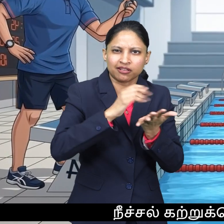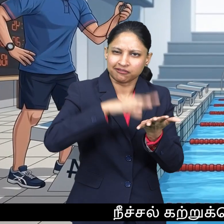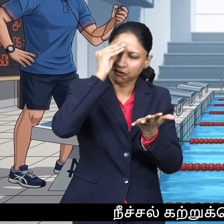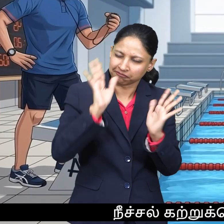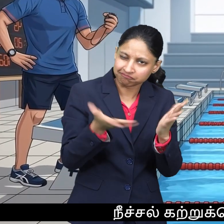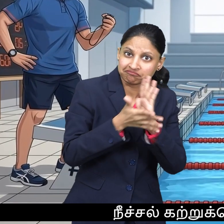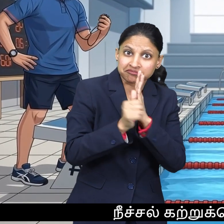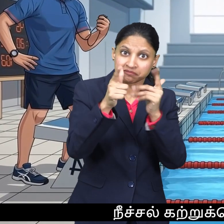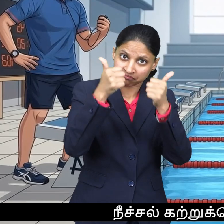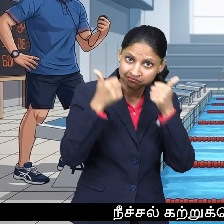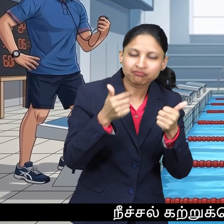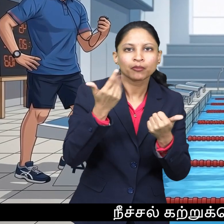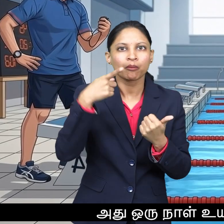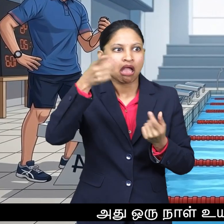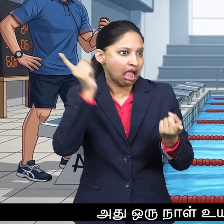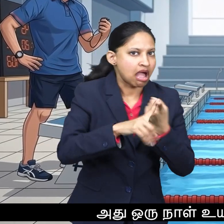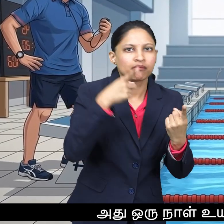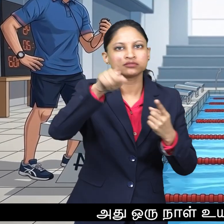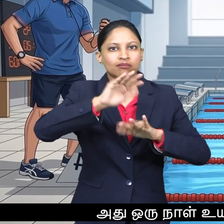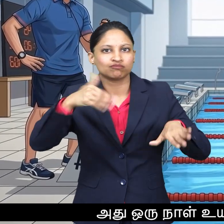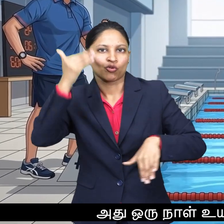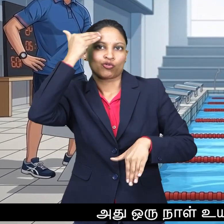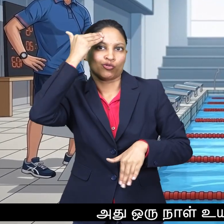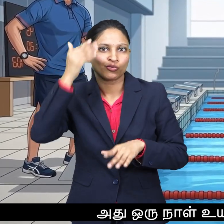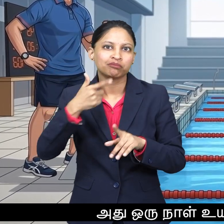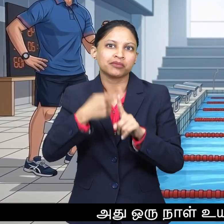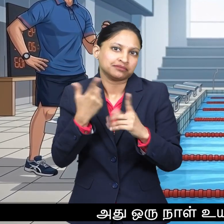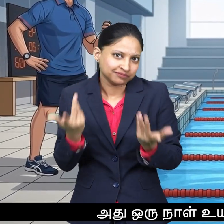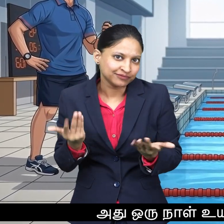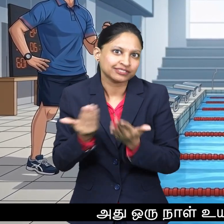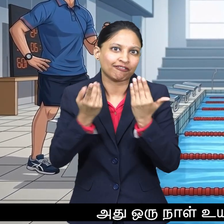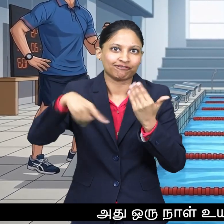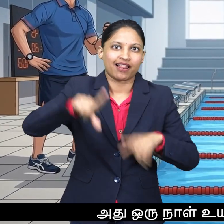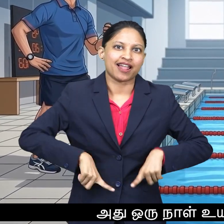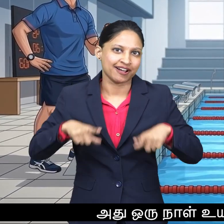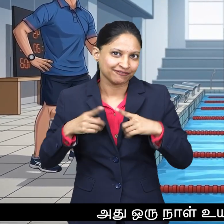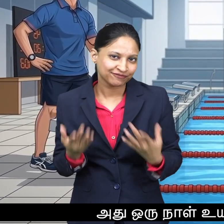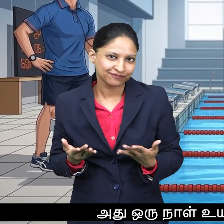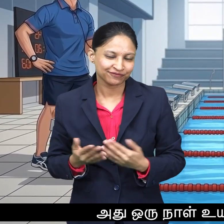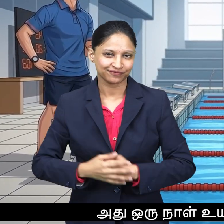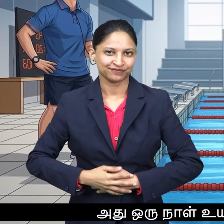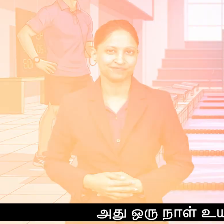நீச்சல் கற்றுக்கொள்வது ஒரு நல்ல திறமை. அது ஒரு நாள் உயிரை கூட காப்பாற்ற உதவும்.